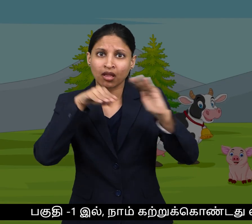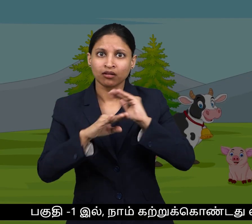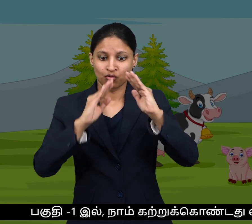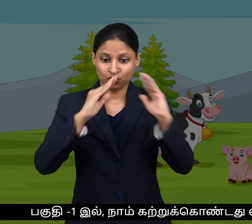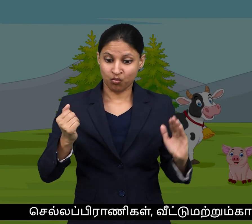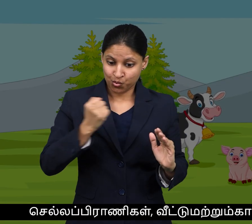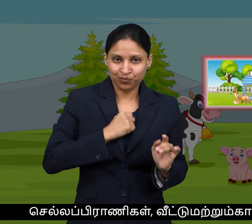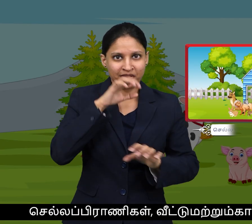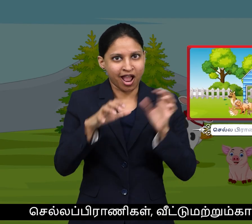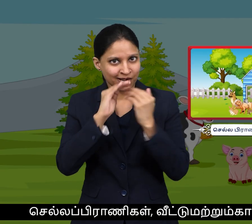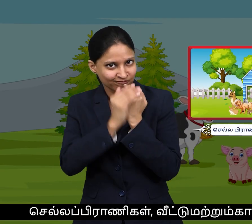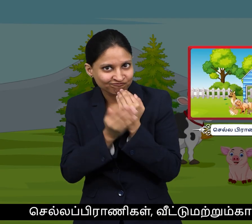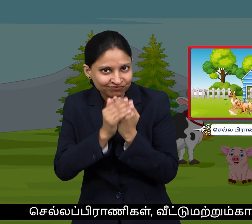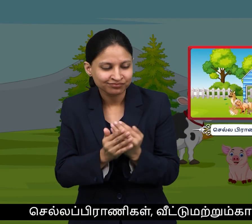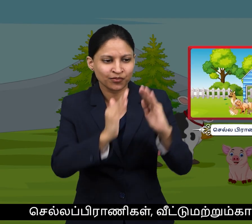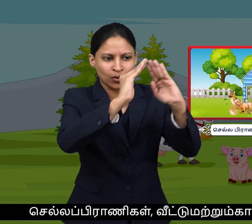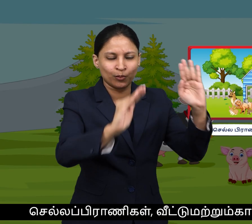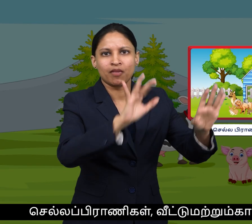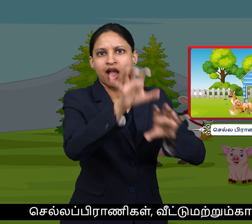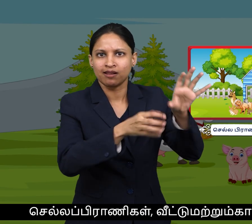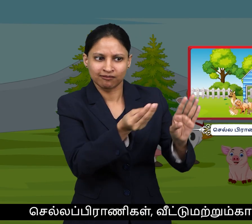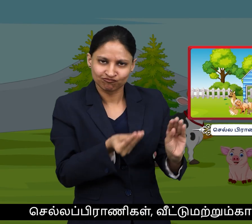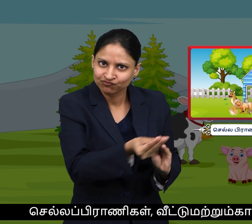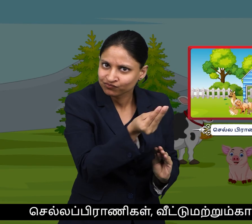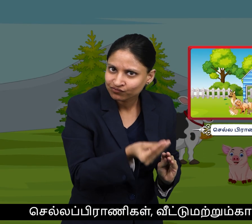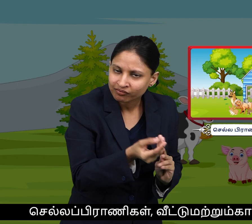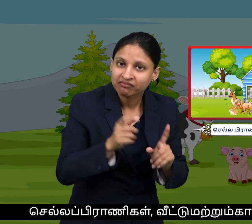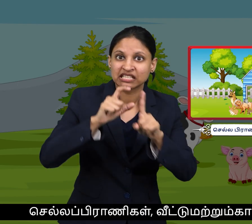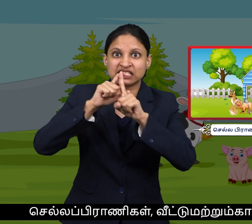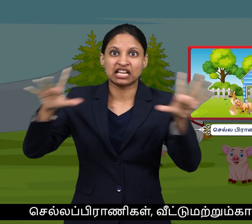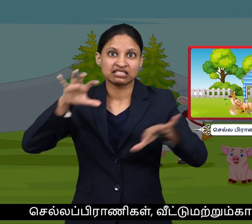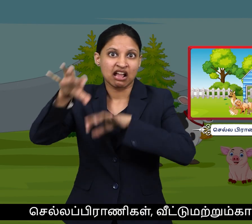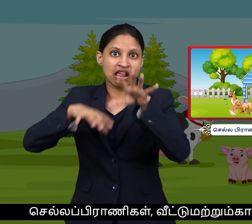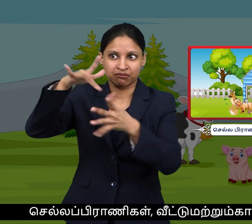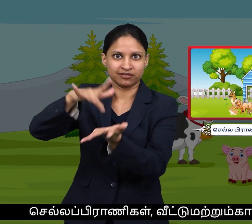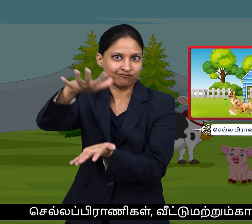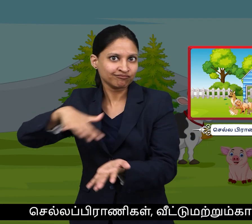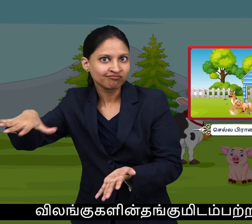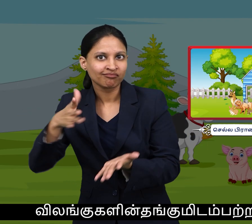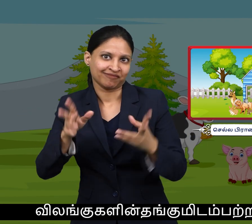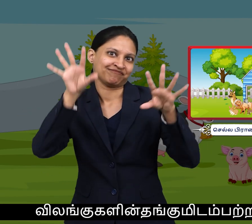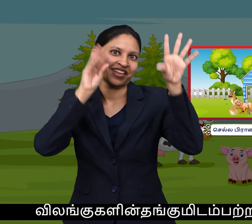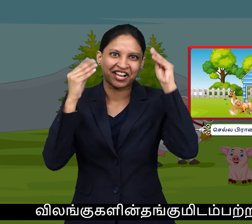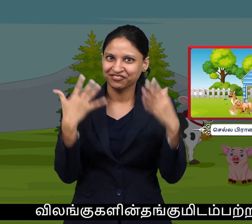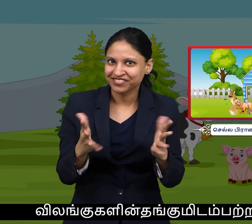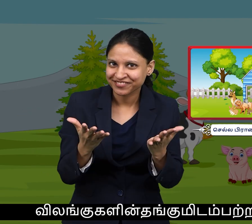அவற்றின் தங்குமிடங்கள், செல்ல பிராணிகள், வீட்டு மற்றும் காட்டு விலங்குகளின் வகைகள். இந்த வகுப்பில்